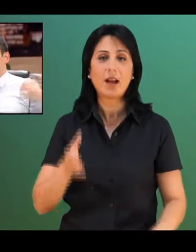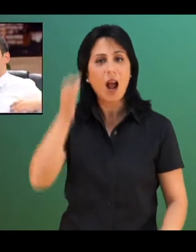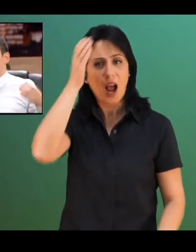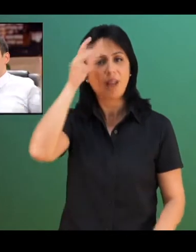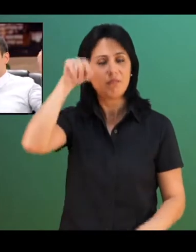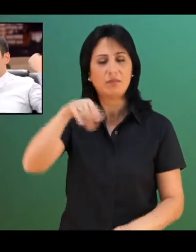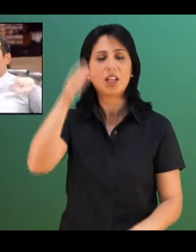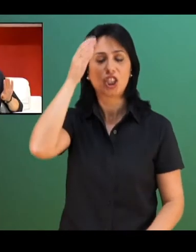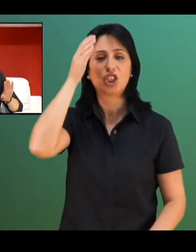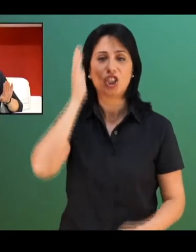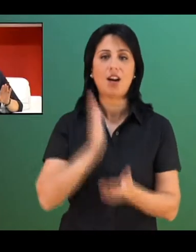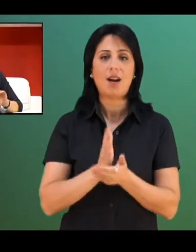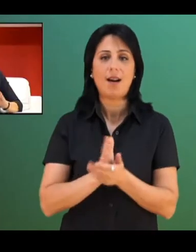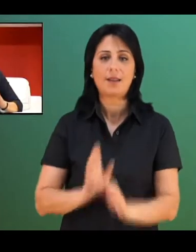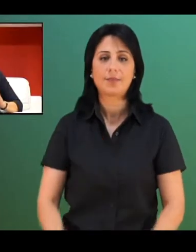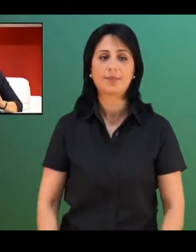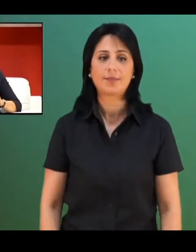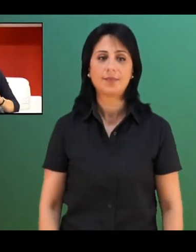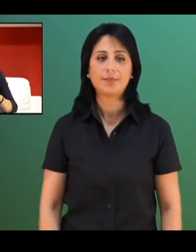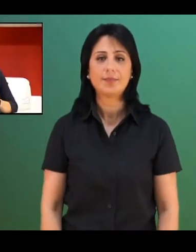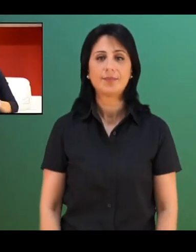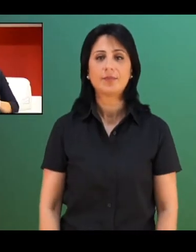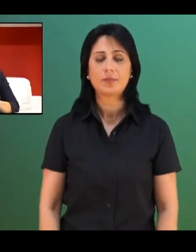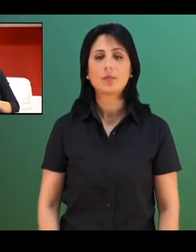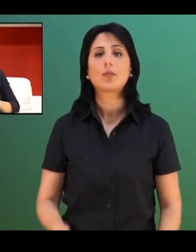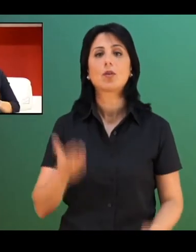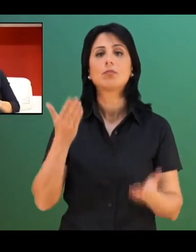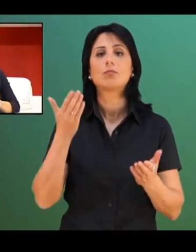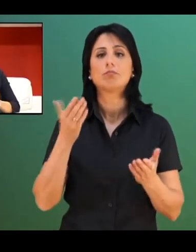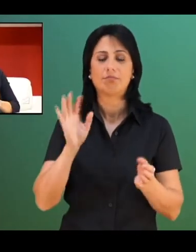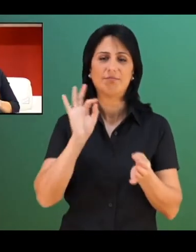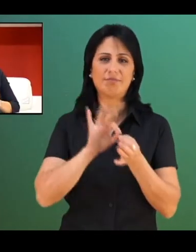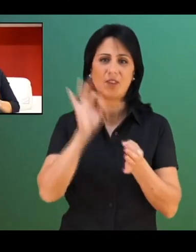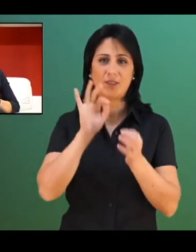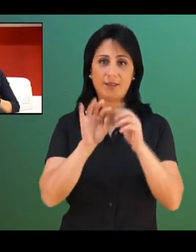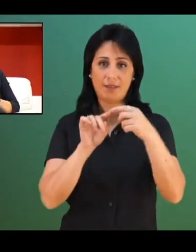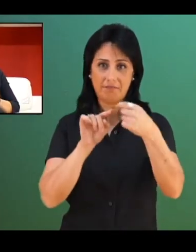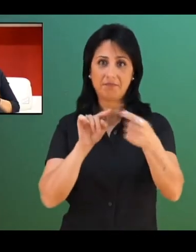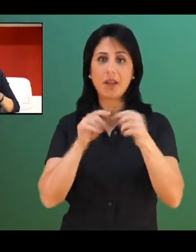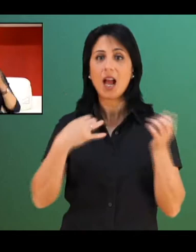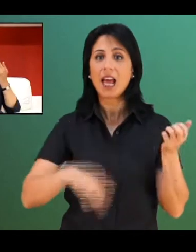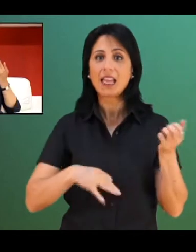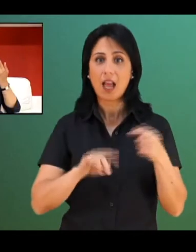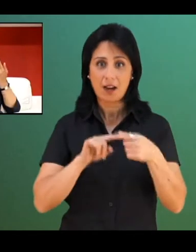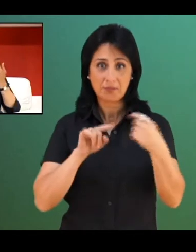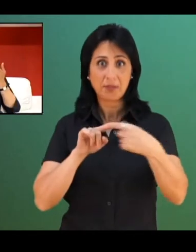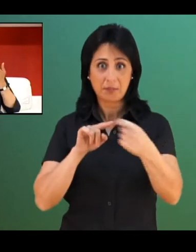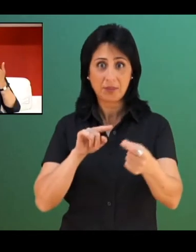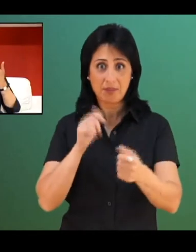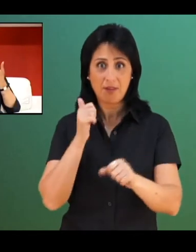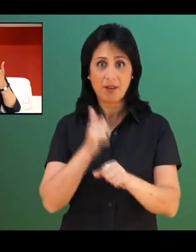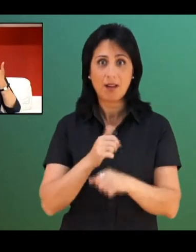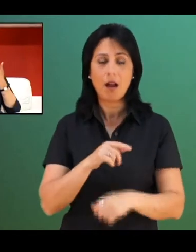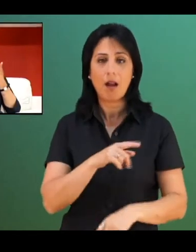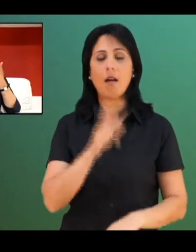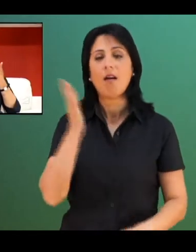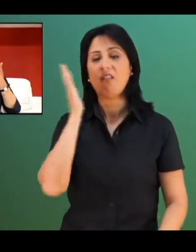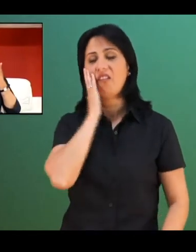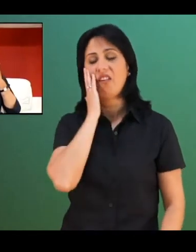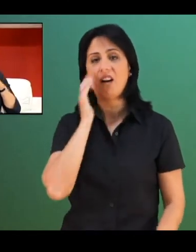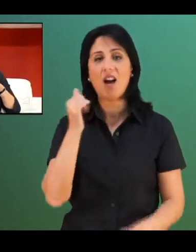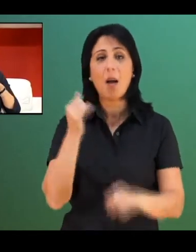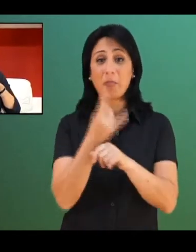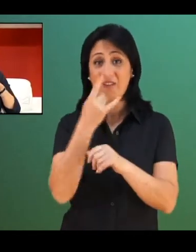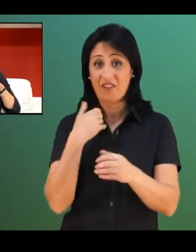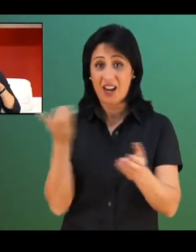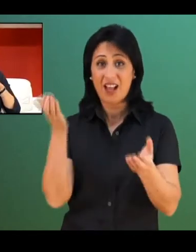ექნება დახვეწილი და ვაიმე, მაგის ჭხილებზე პირველად რომ დავინახე და გავიცანი და აი ამ ხელა ჭხილები ჩემზე, მე ხომ მაგ ეხა ლამაზი ჭხილები